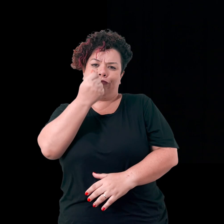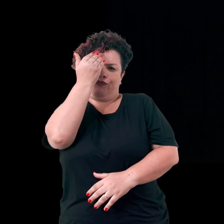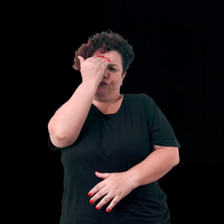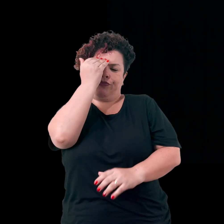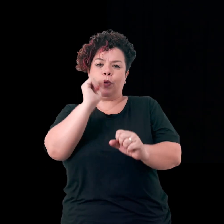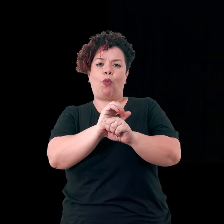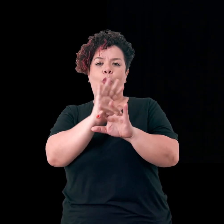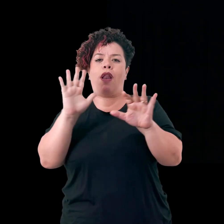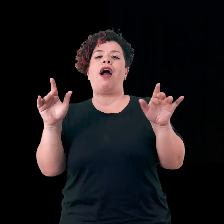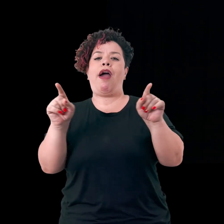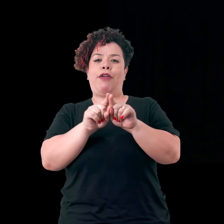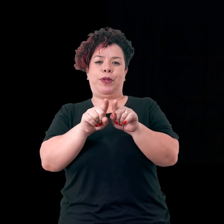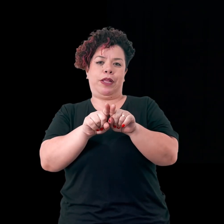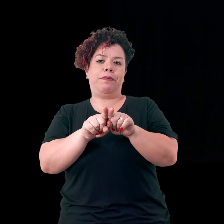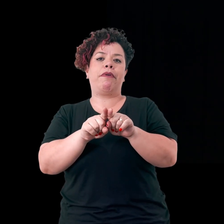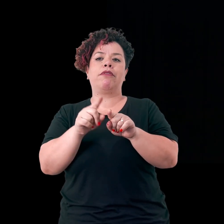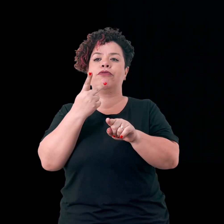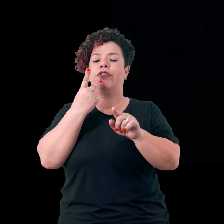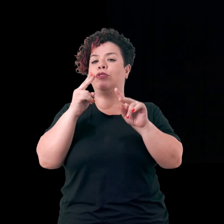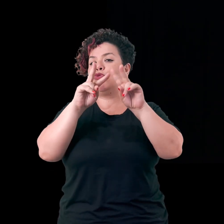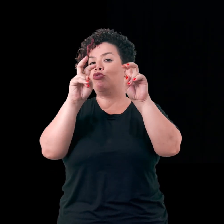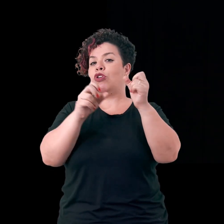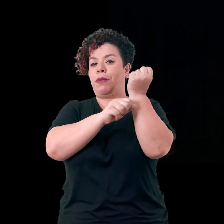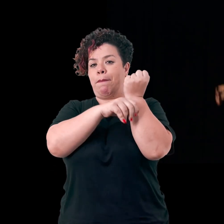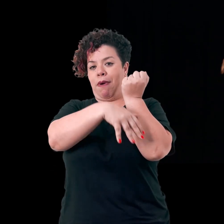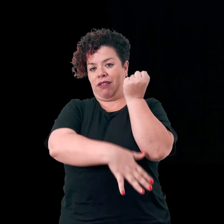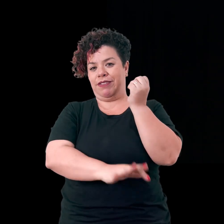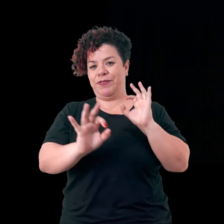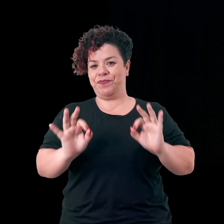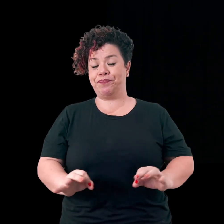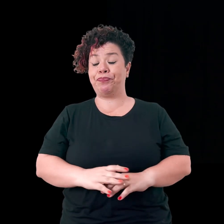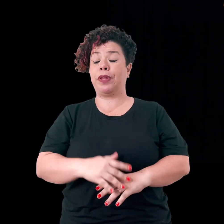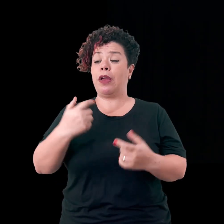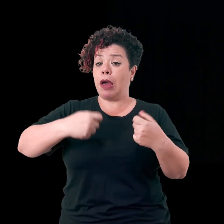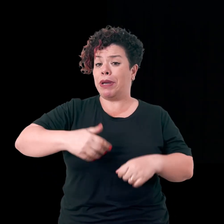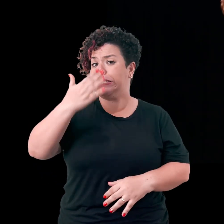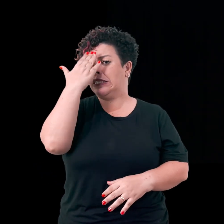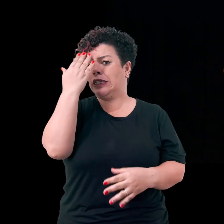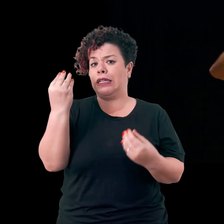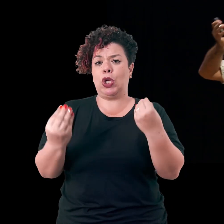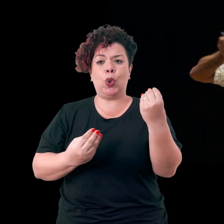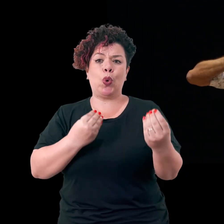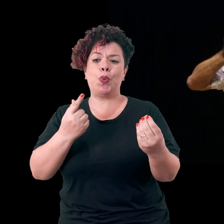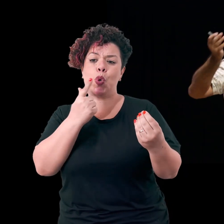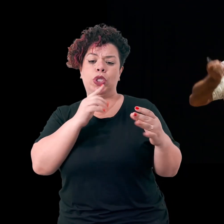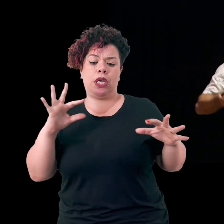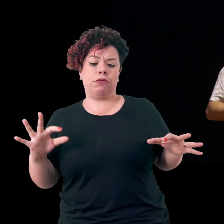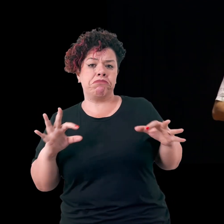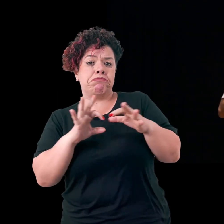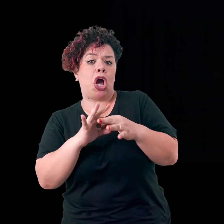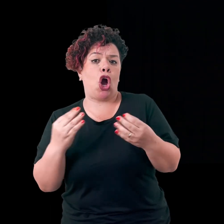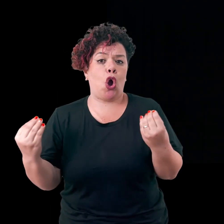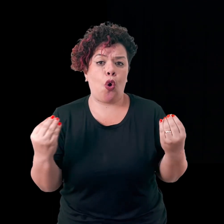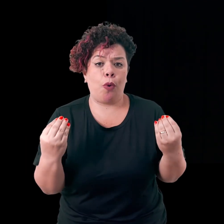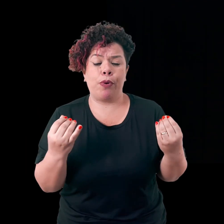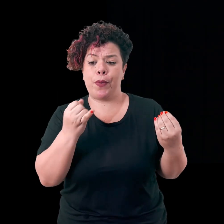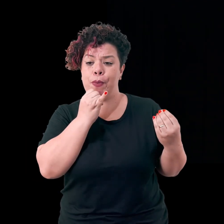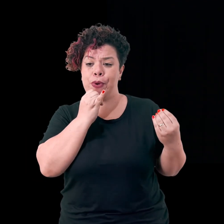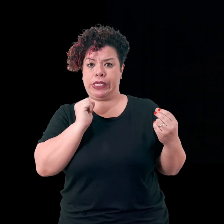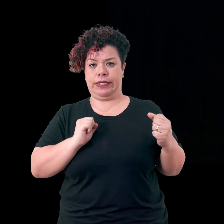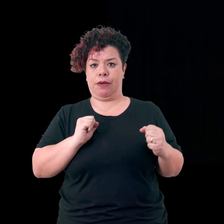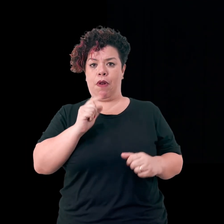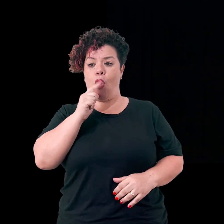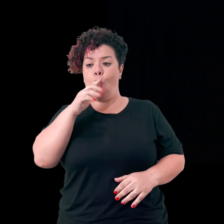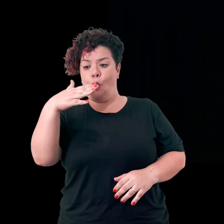bastante explícito quando a gente fala de manguezal, né? Então, a gente precisa entender como que a gente relaciona isso. Tanto o